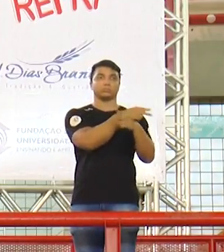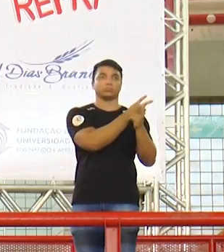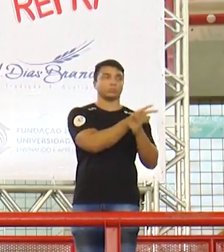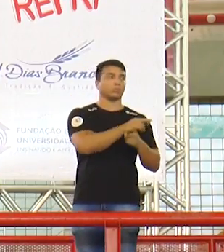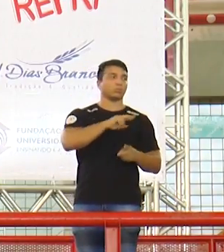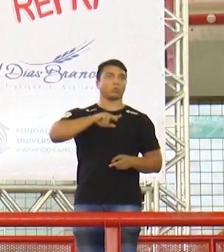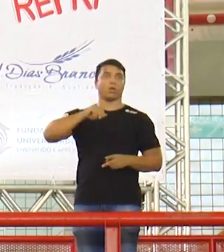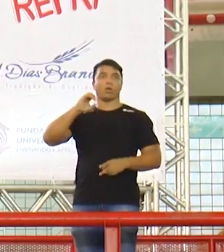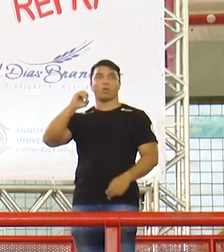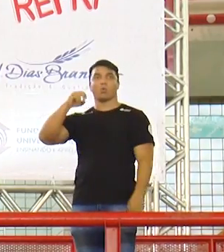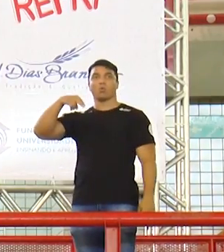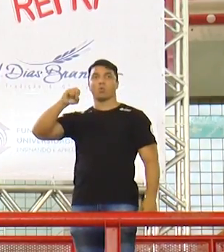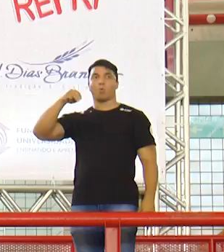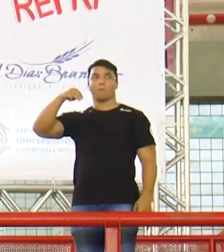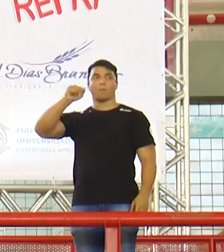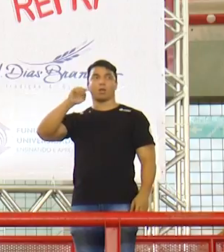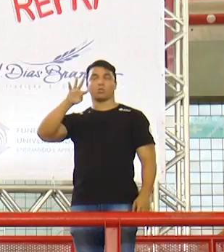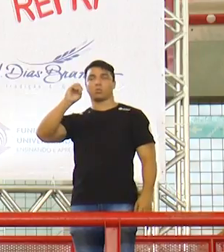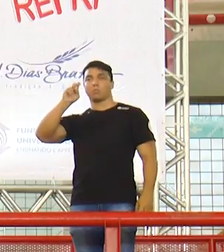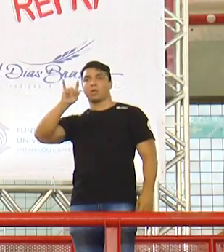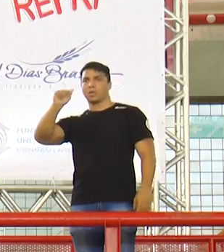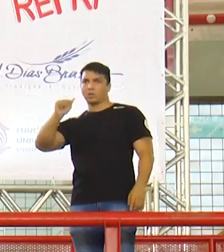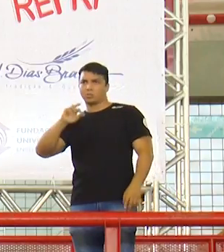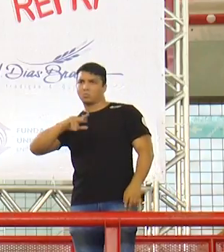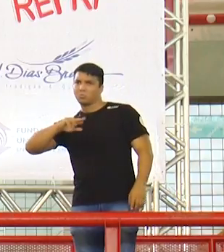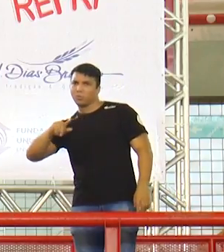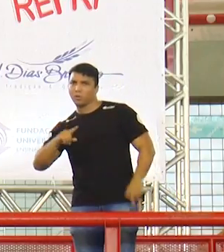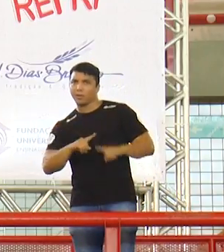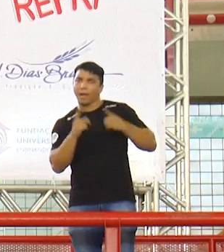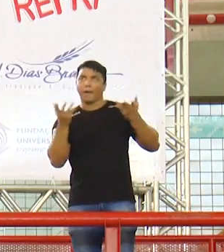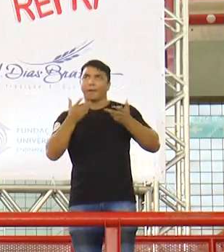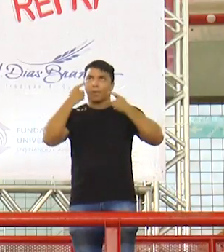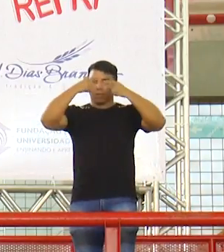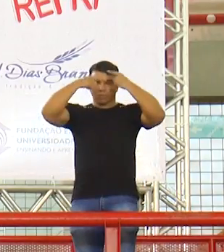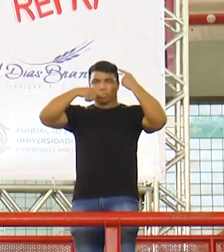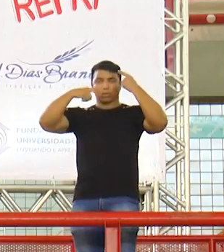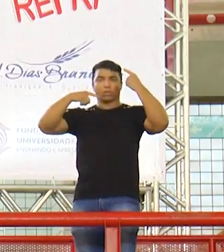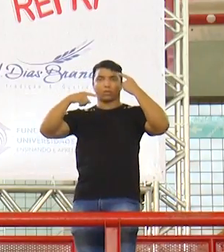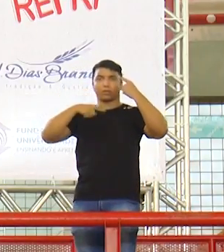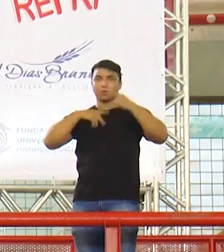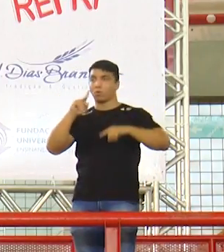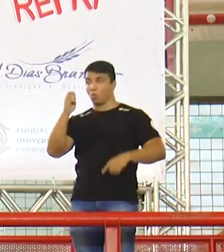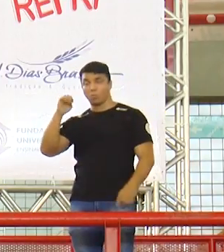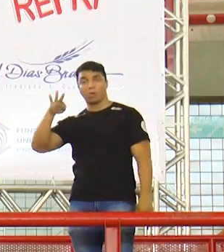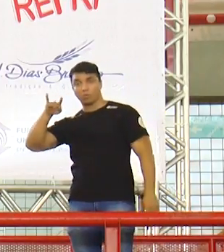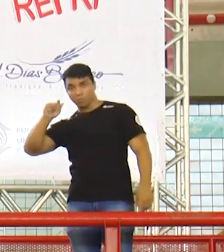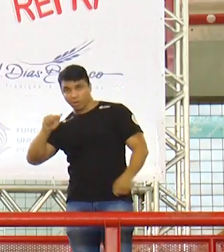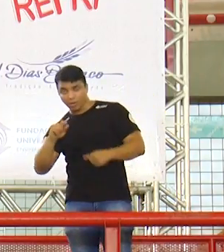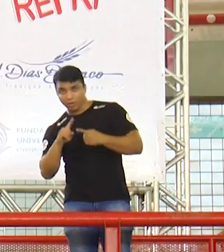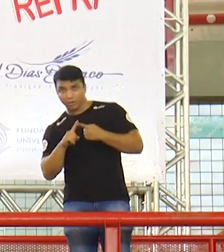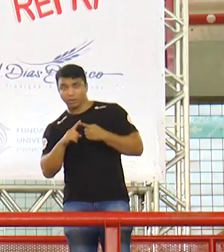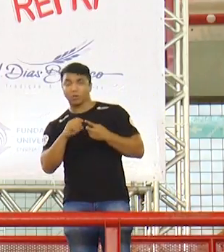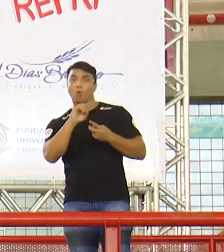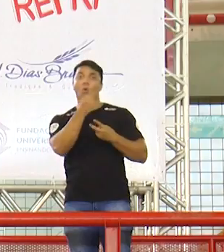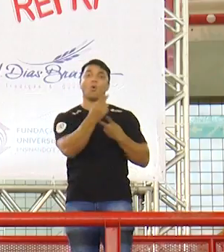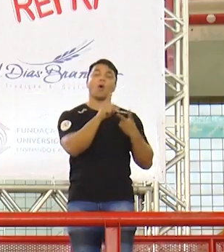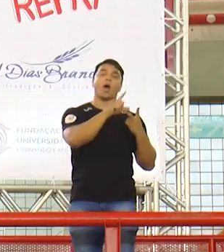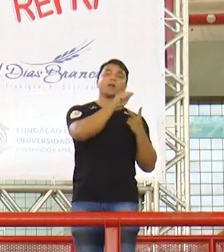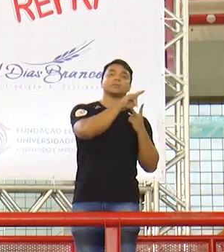é para ser onomatopeia, não. Agora endoidei. É onomatopeia ou